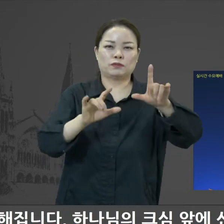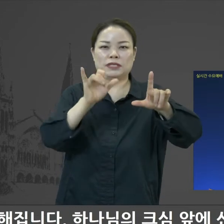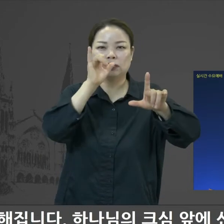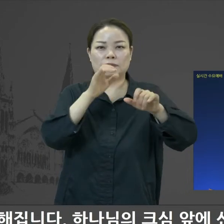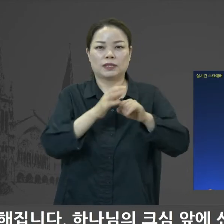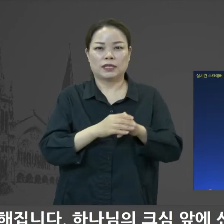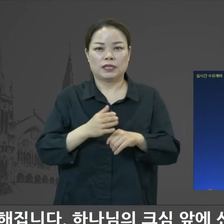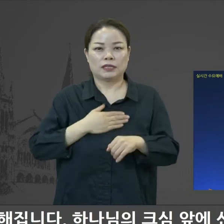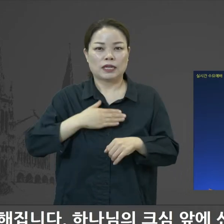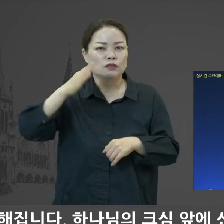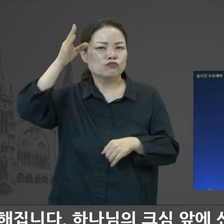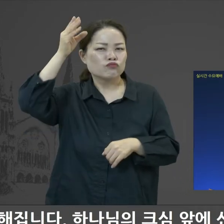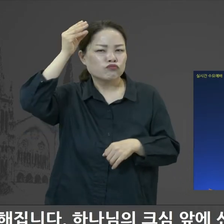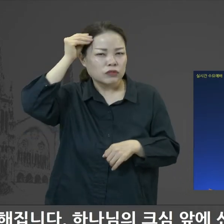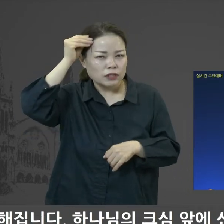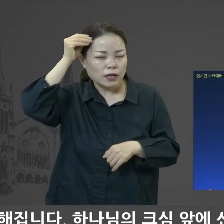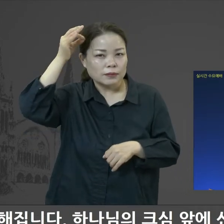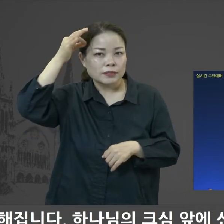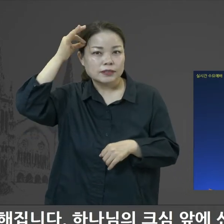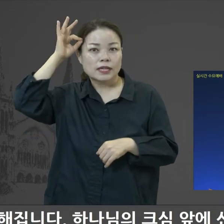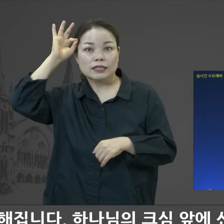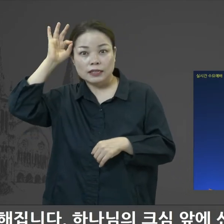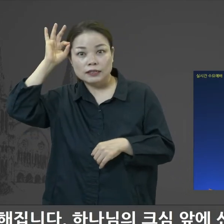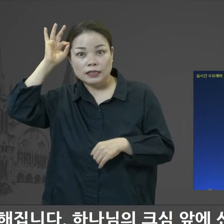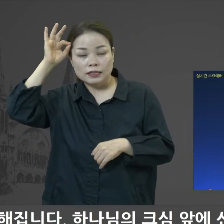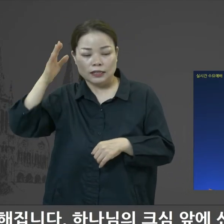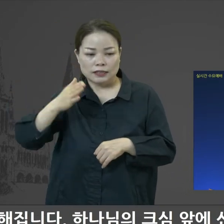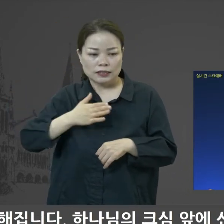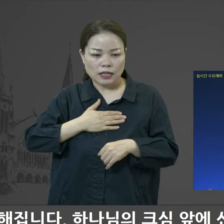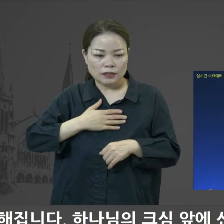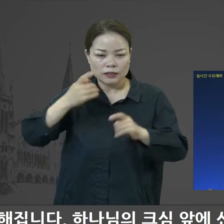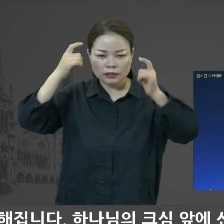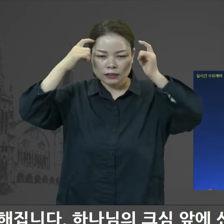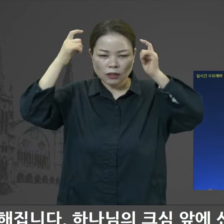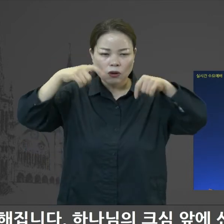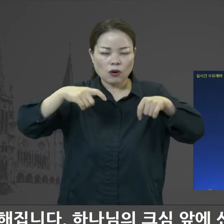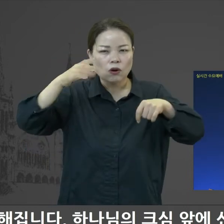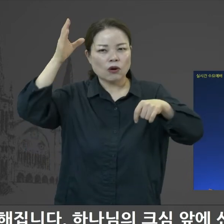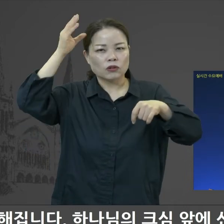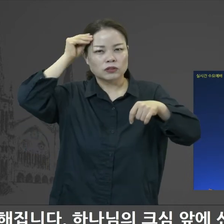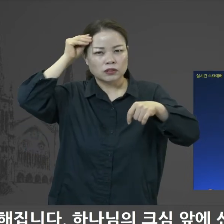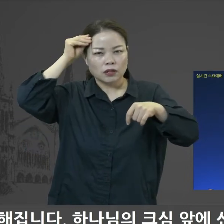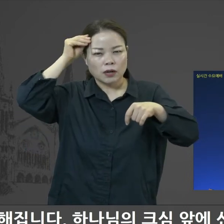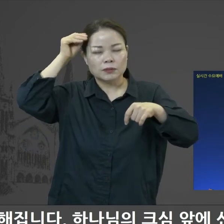자기의 무익함을 깨닫게 되는 것이죠. 나의 무능함을 깨닫게